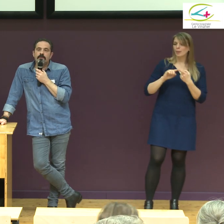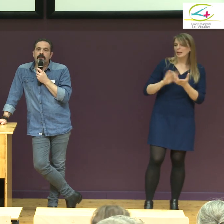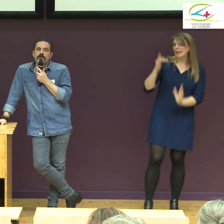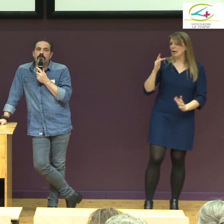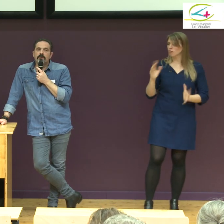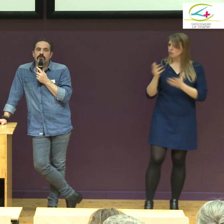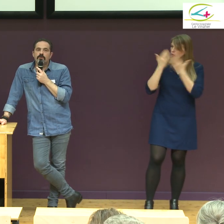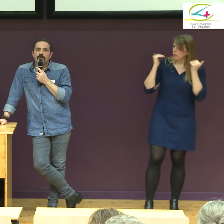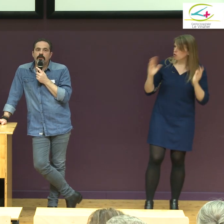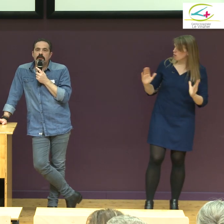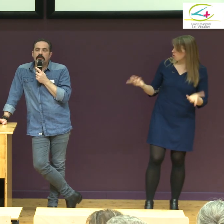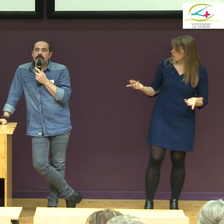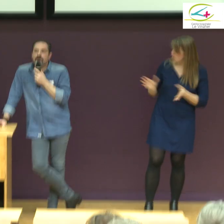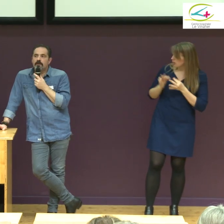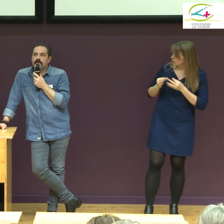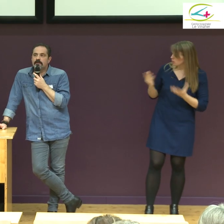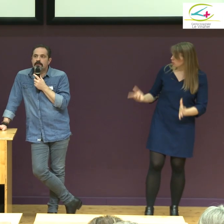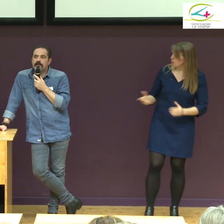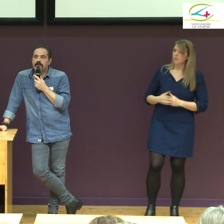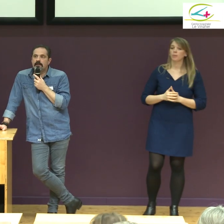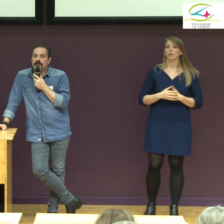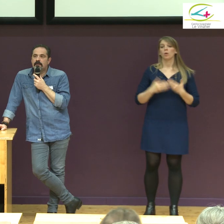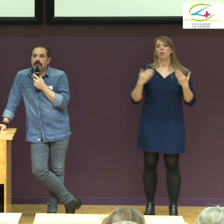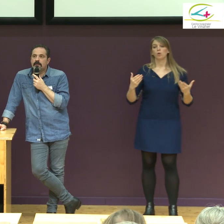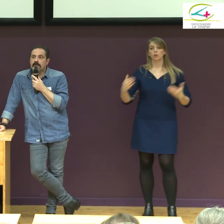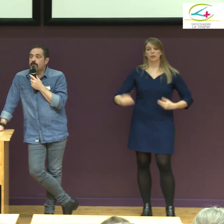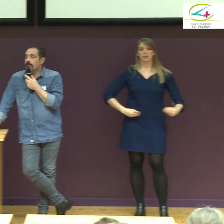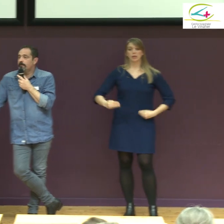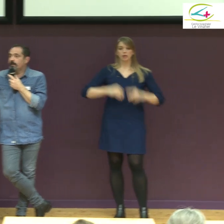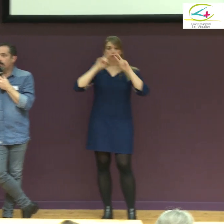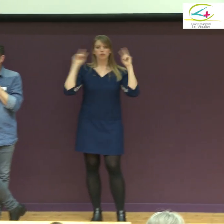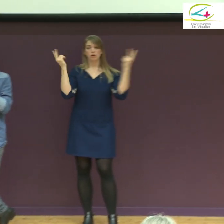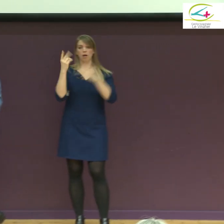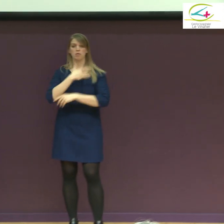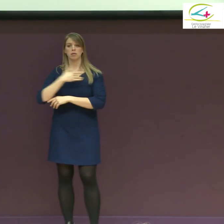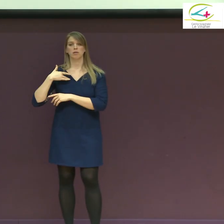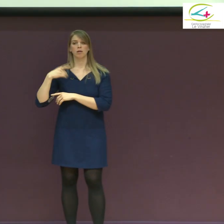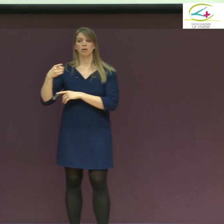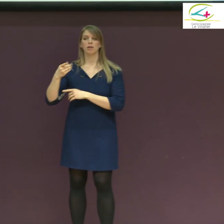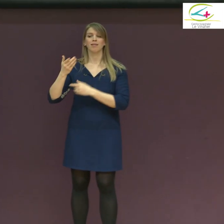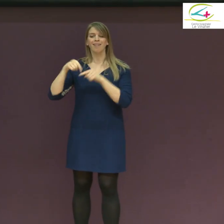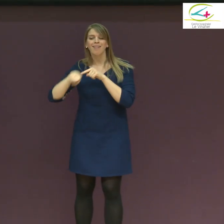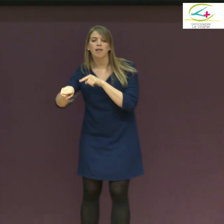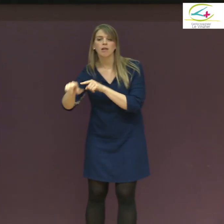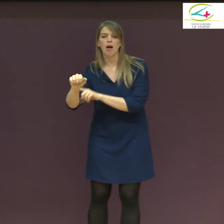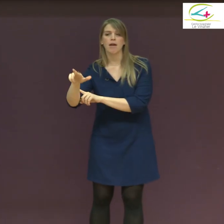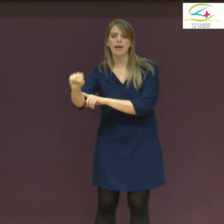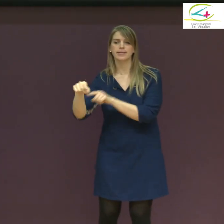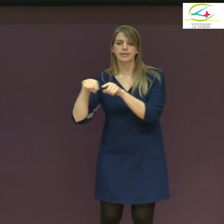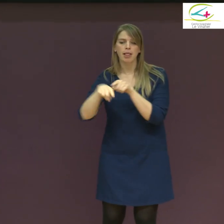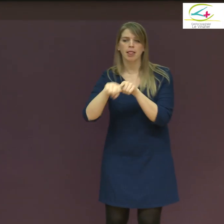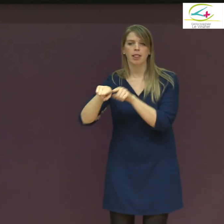Alors, c'est pour ça qu'aujourd'hui, la Direction Générale de la Santé déploie via les agences régionales de santé